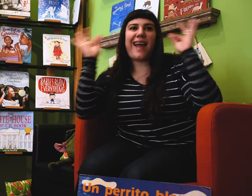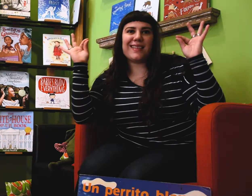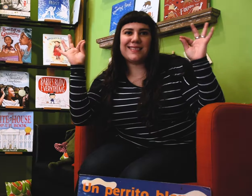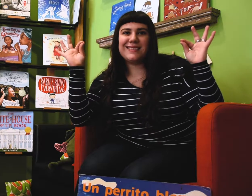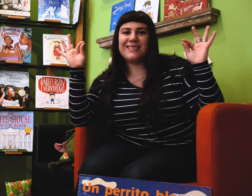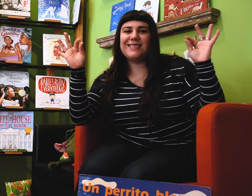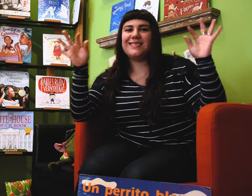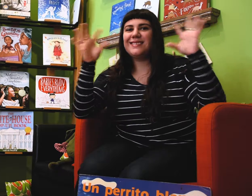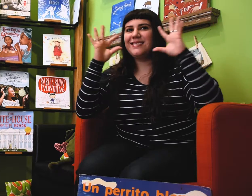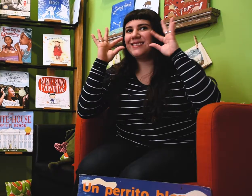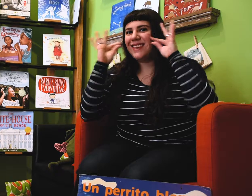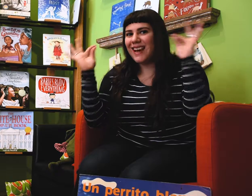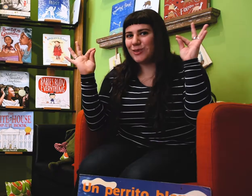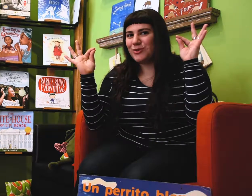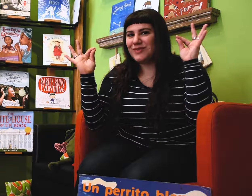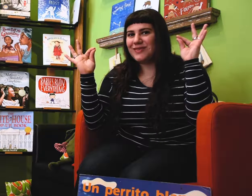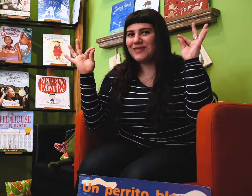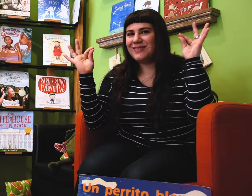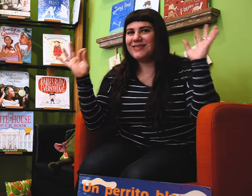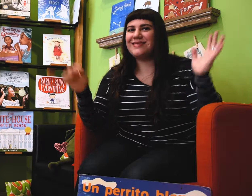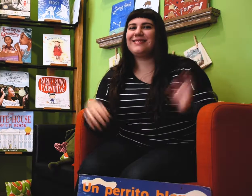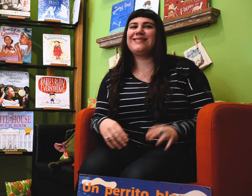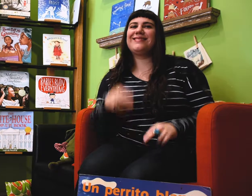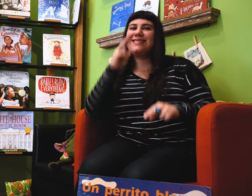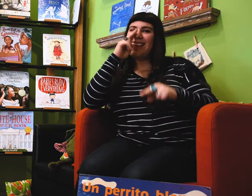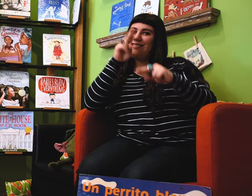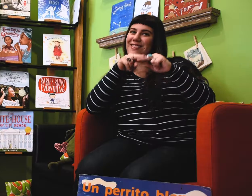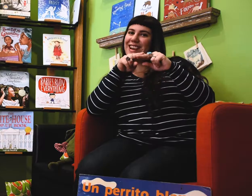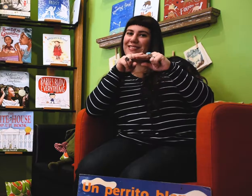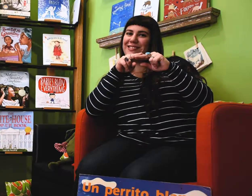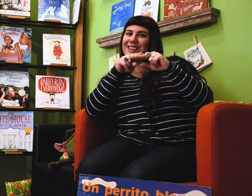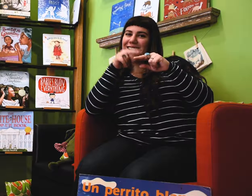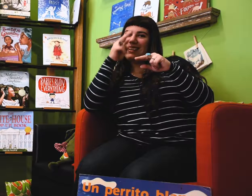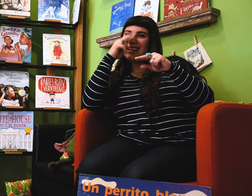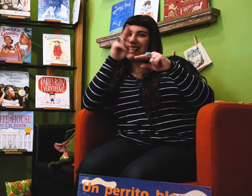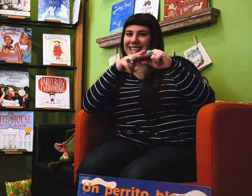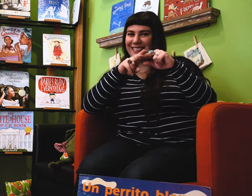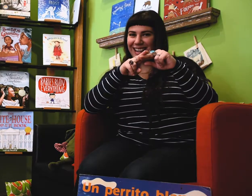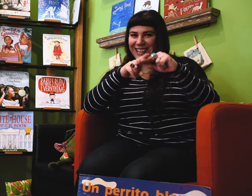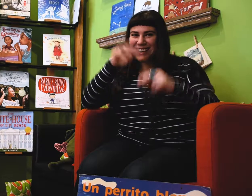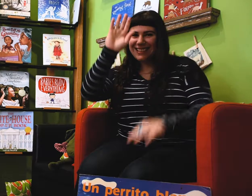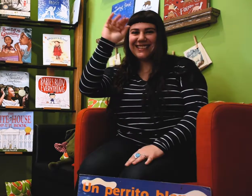Cat. Gato. Have fun, everyone. Que se diviertan.